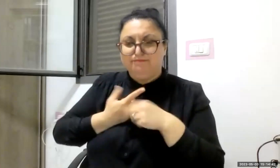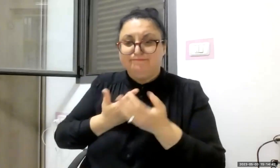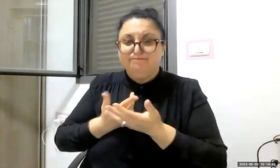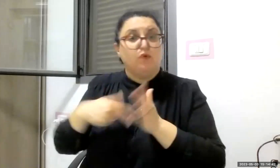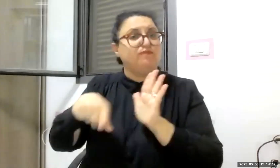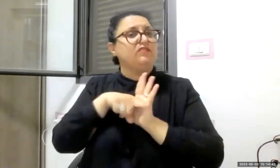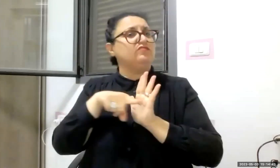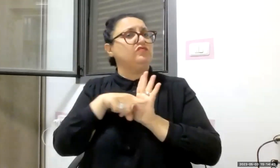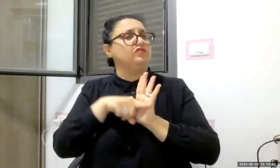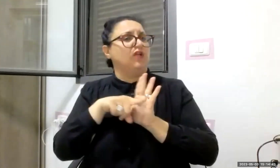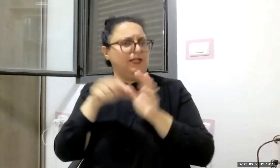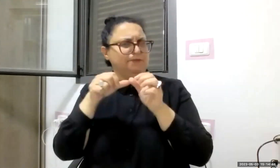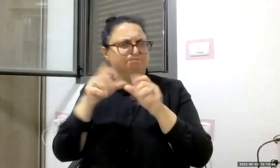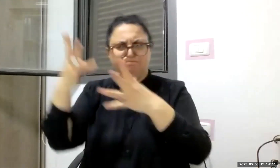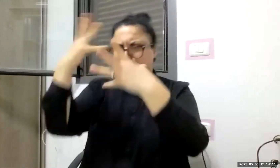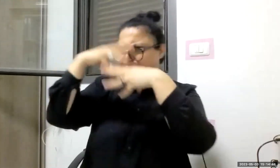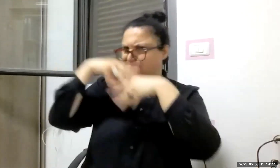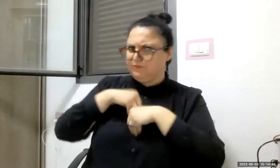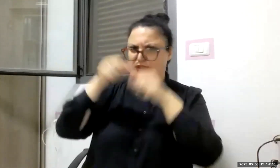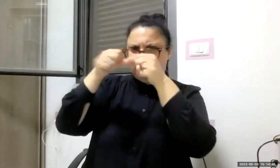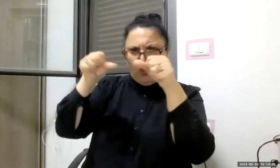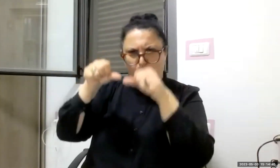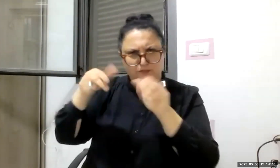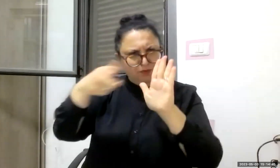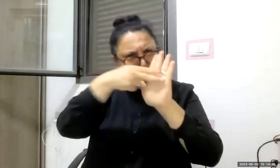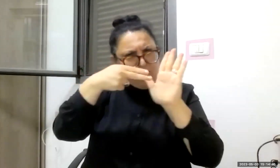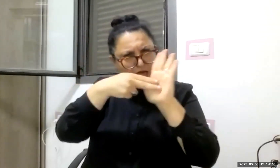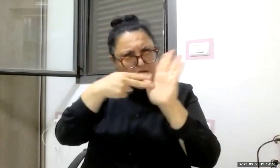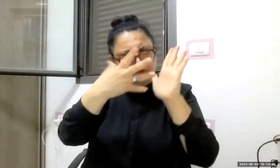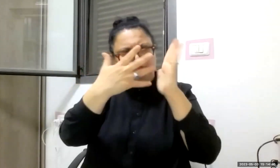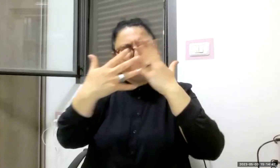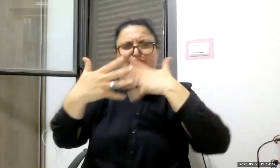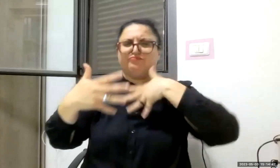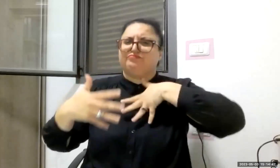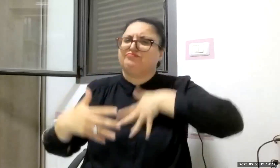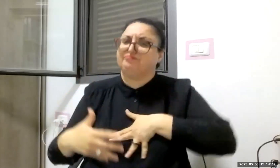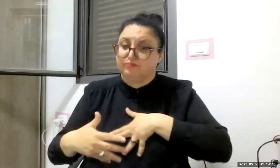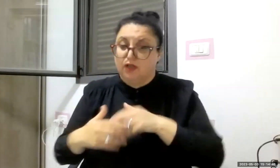באופן שלילי. הם מפמימים את הסטריאוטיפים הרבים.